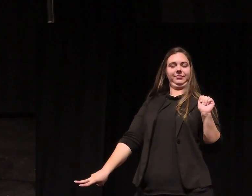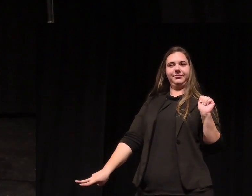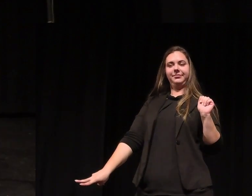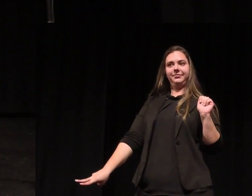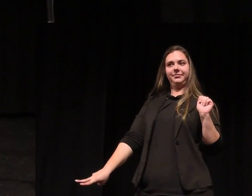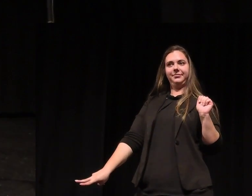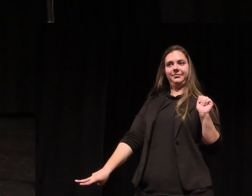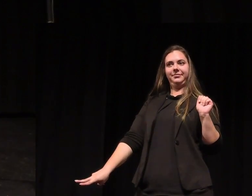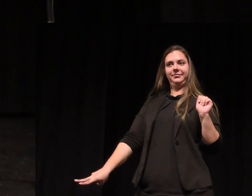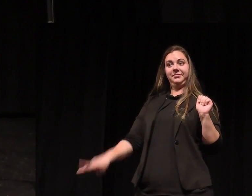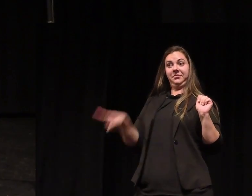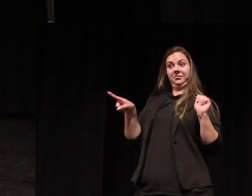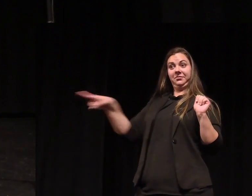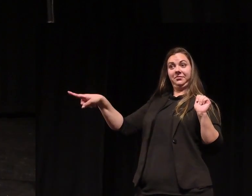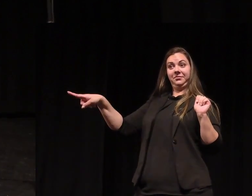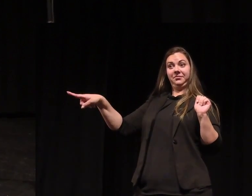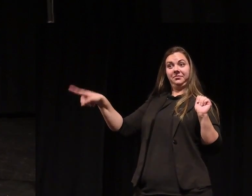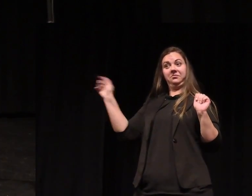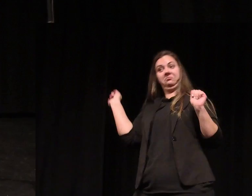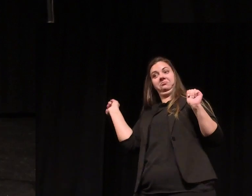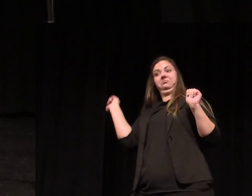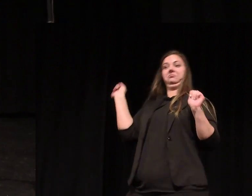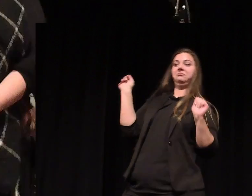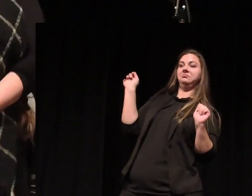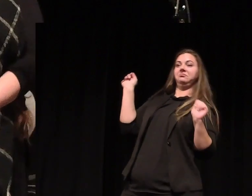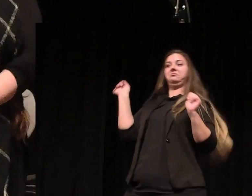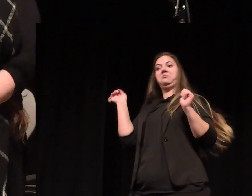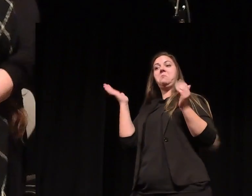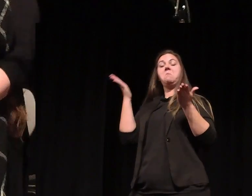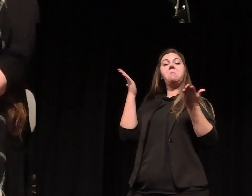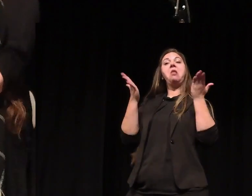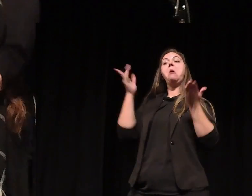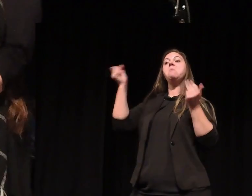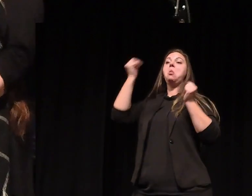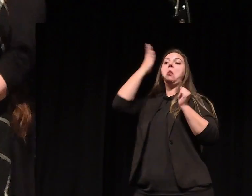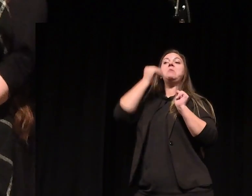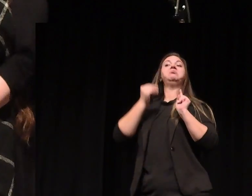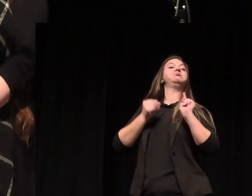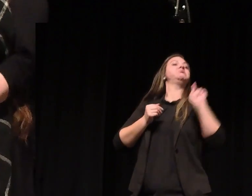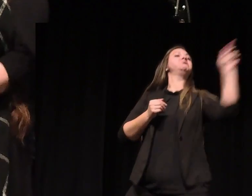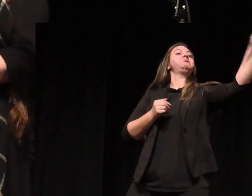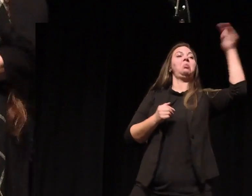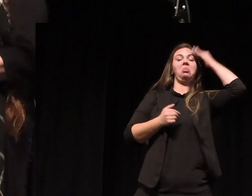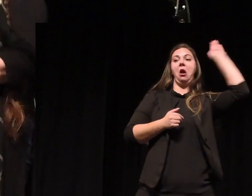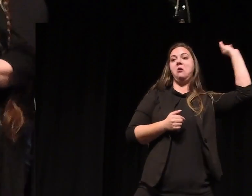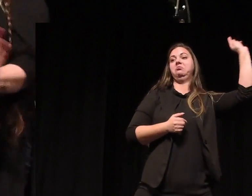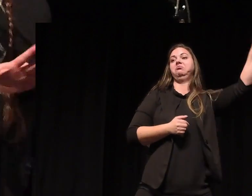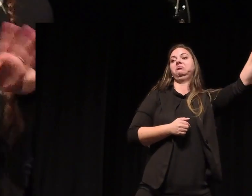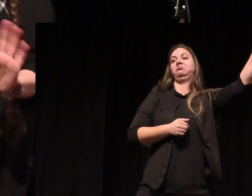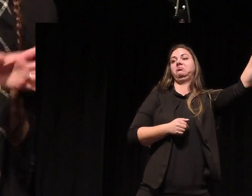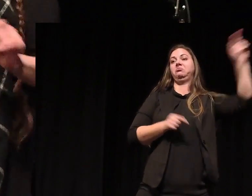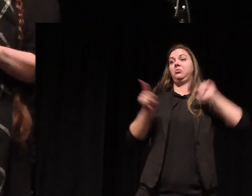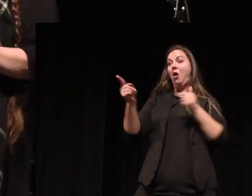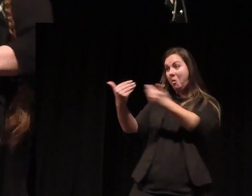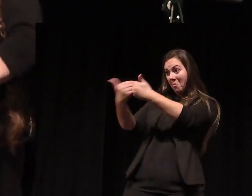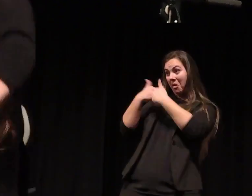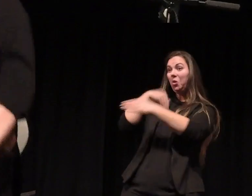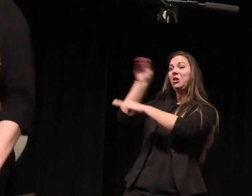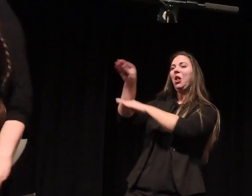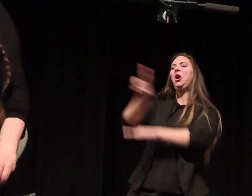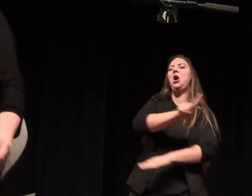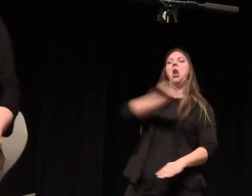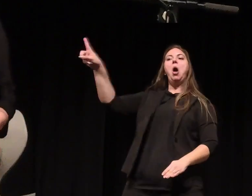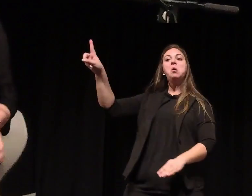Vous pouvez peut-être dormir dans la grange, mais demandez-moi pas à manger, j'ai rien à épargner.